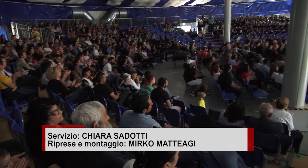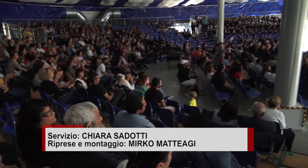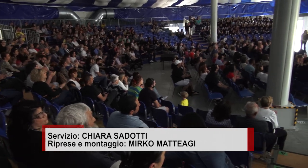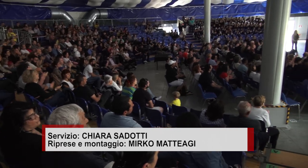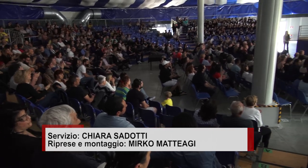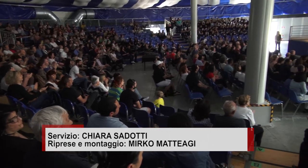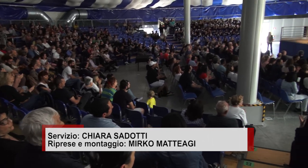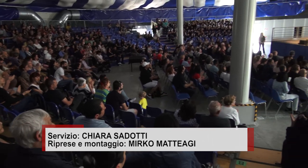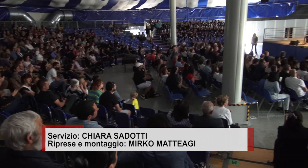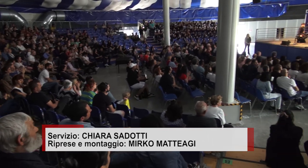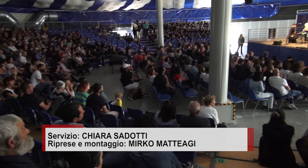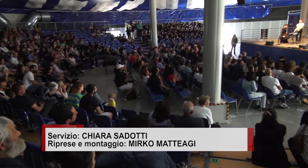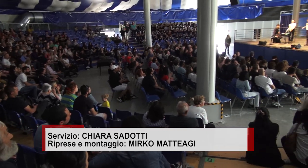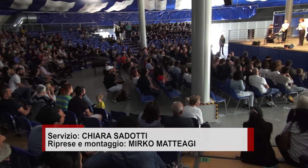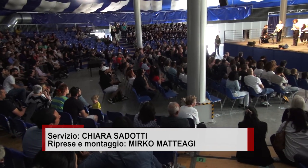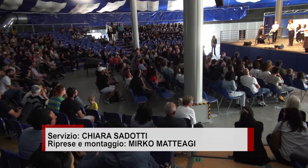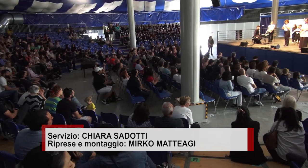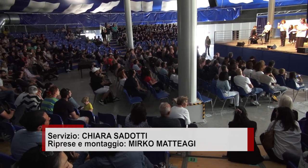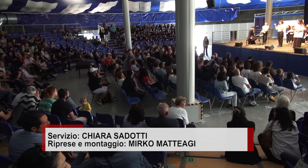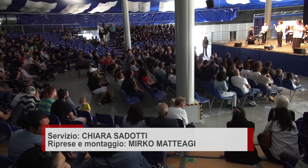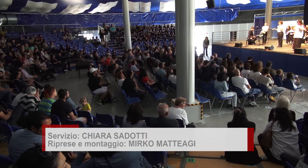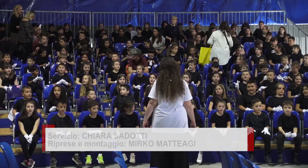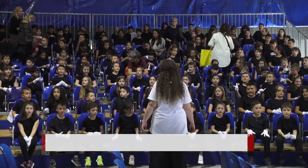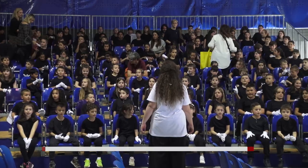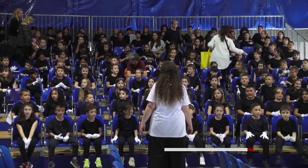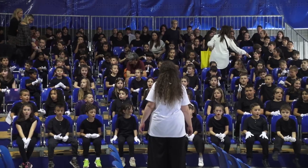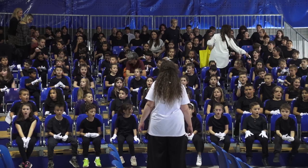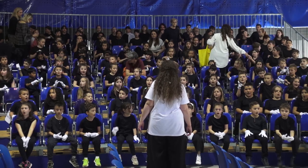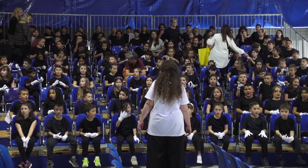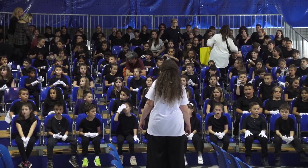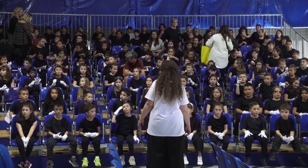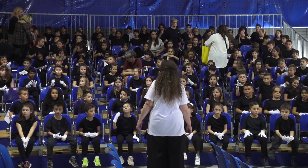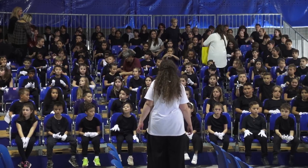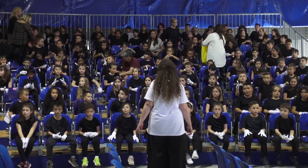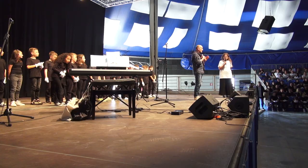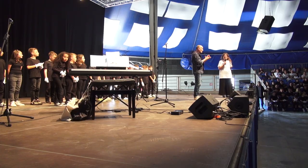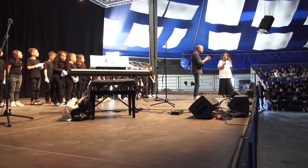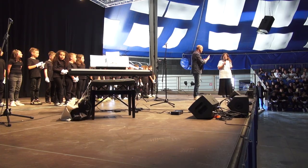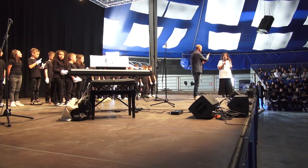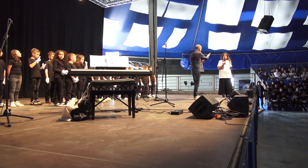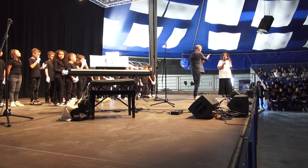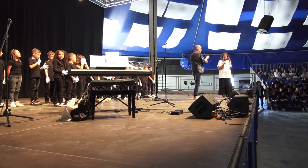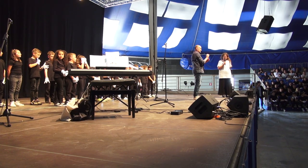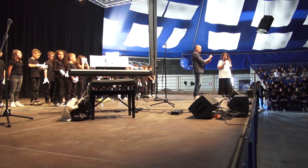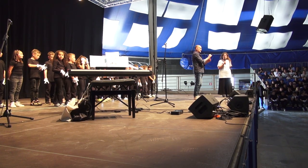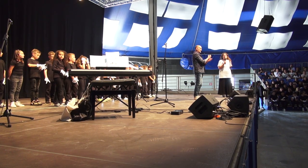oltre 500 bambini della scuola primaria dei plessi di indicatore San Giuliano, Salleo, Pratantico e Pescaiola dell'Istituto